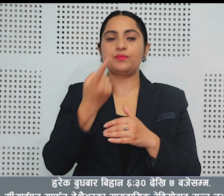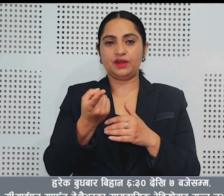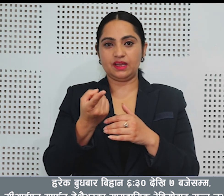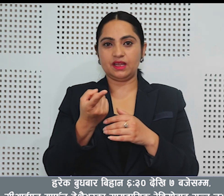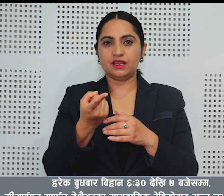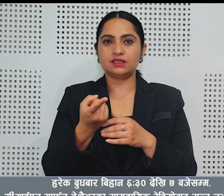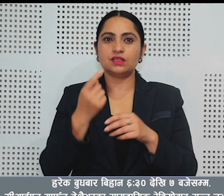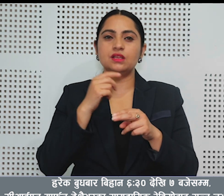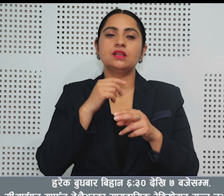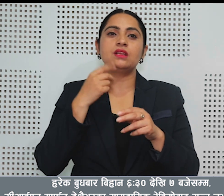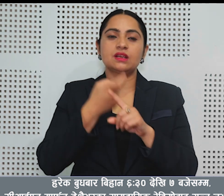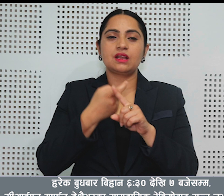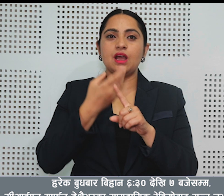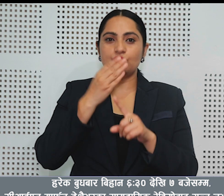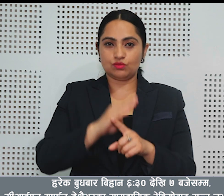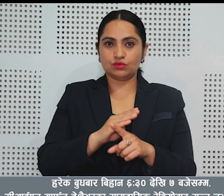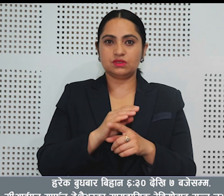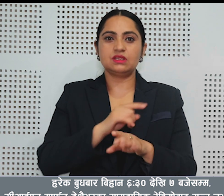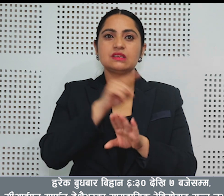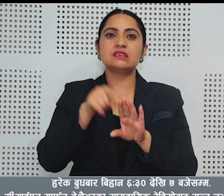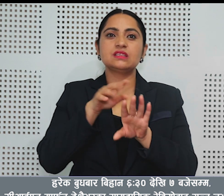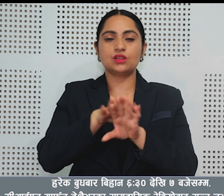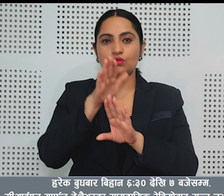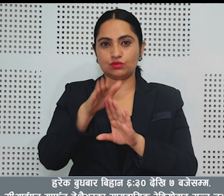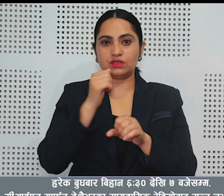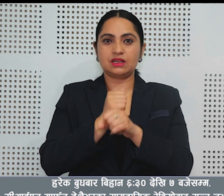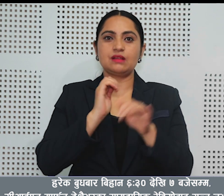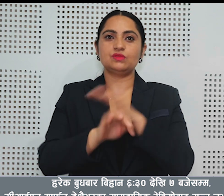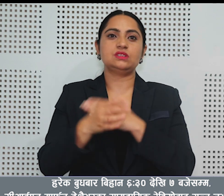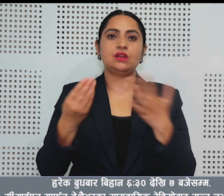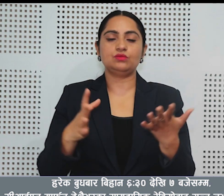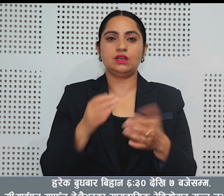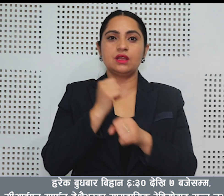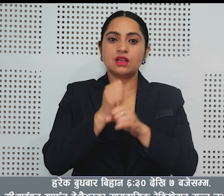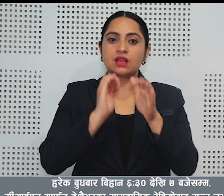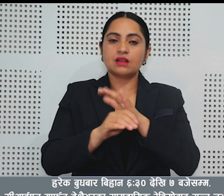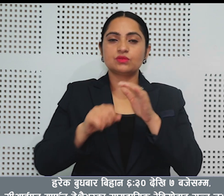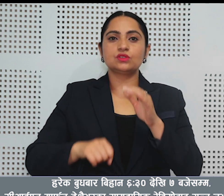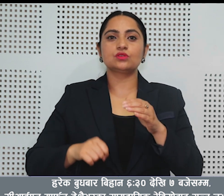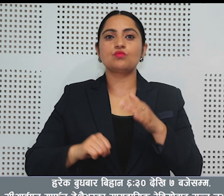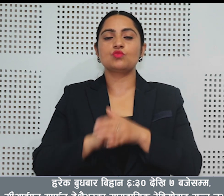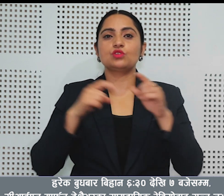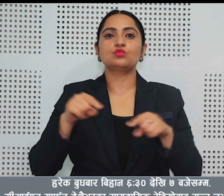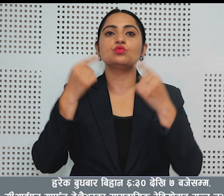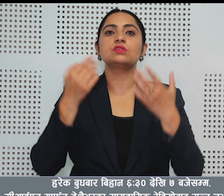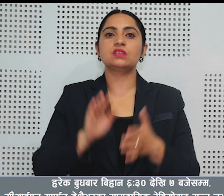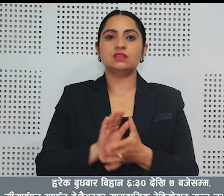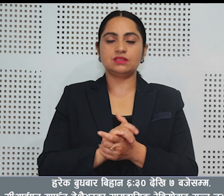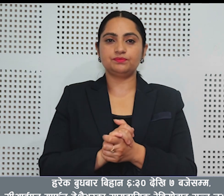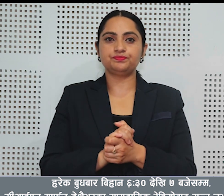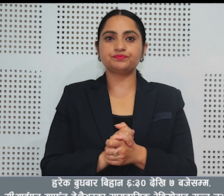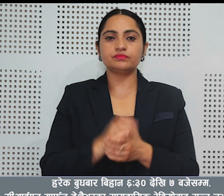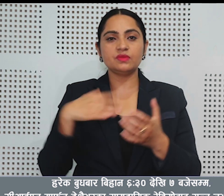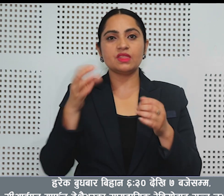नहुँदा त्यहाँ हुँदा नहुँदै गएर तल पनि त्यो ग्याप हुन्छ। यसको कार्यान्वयनको लागि मुख्य चुनौती चाहिँ के देख्नु भएको छ यहाँले?